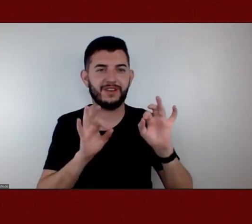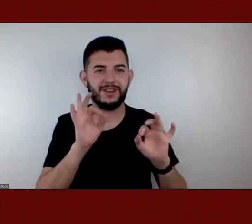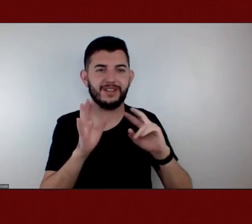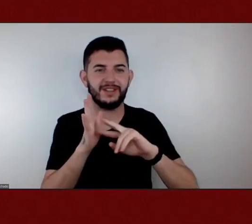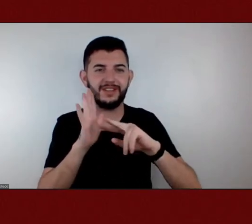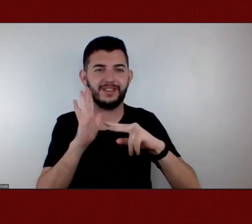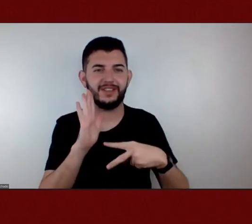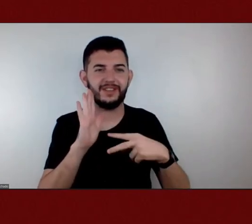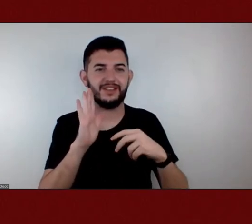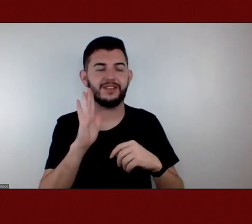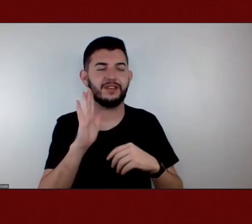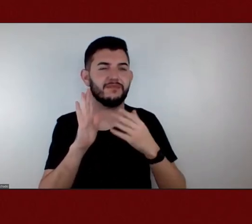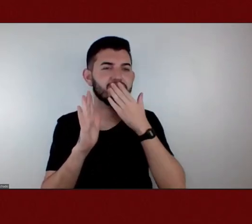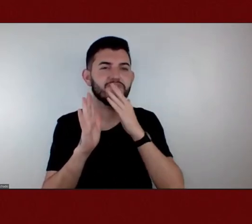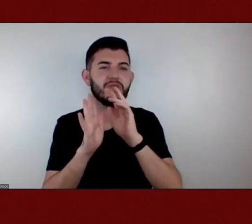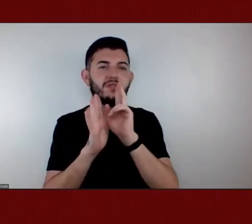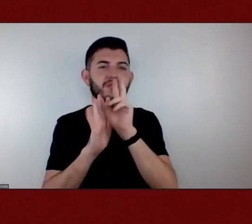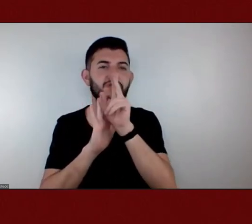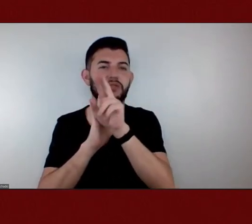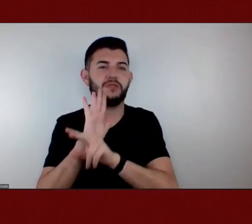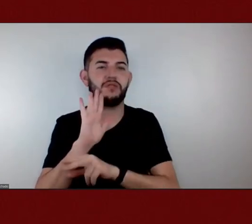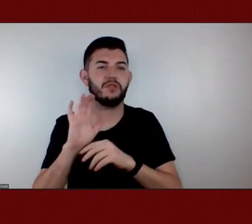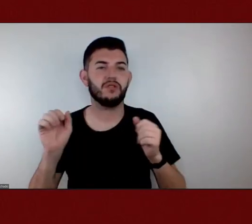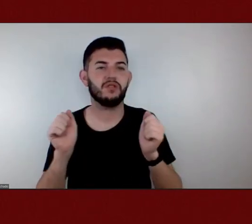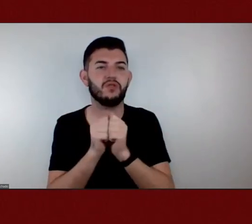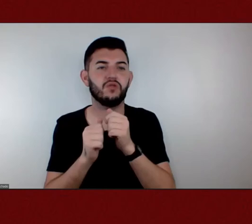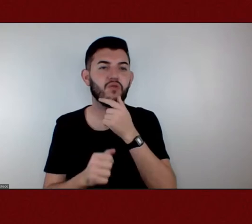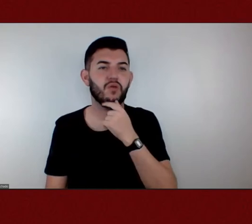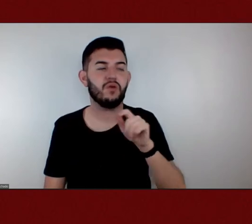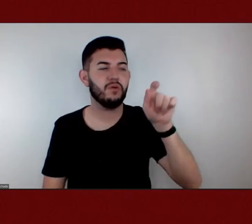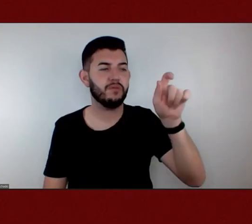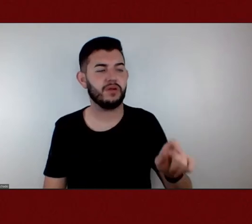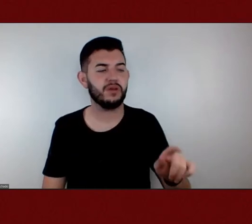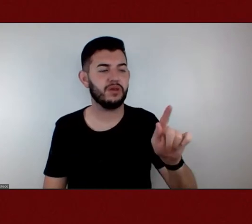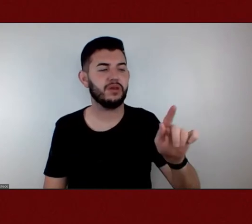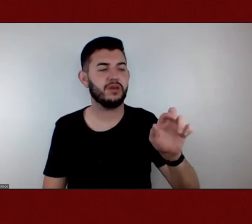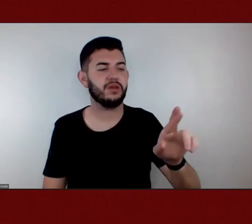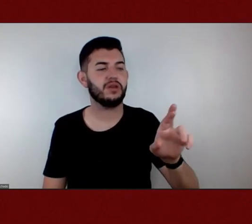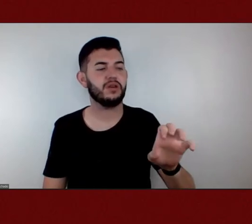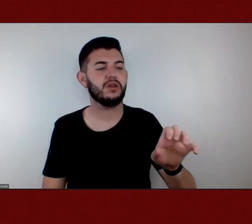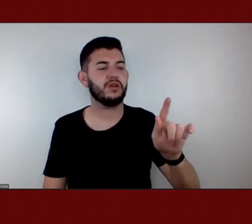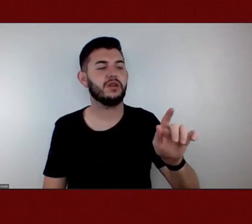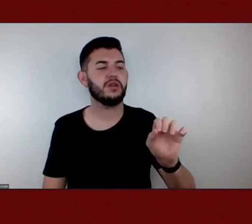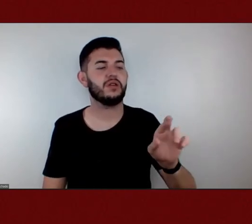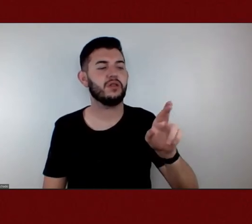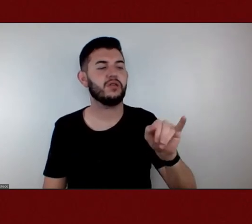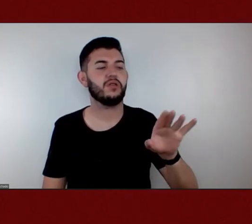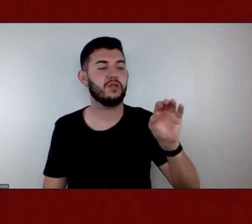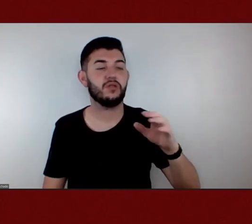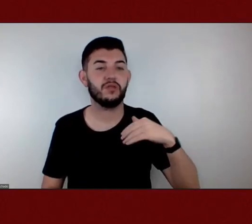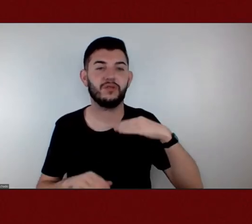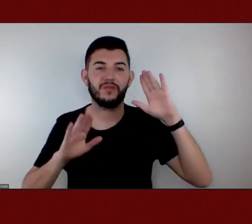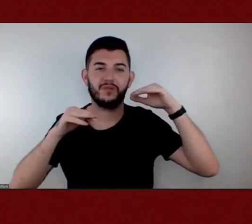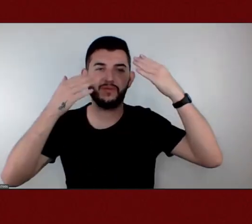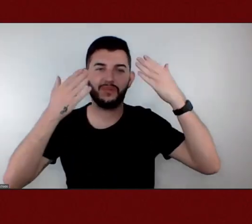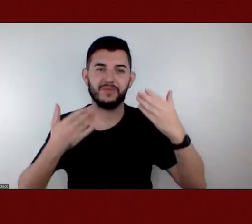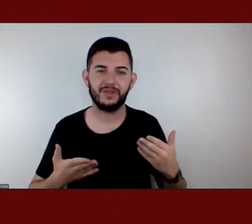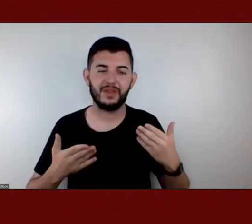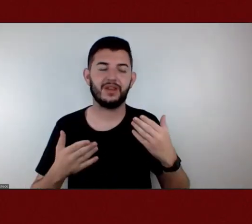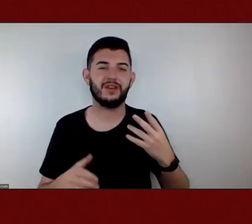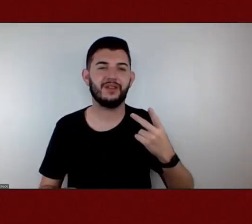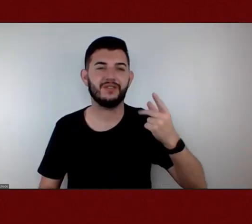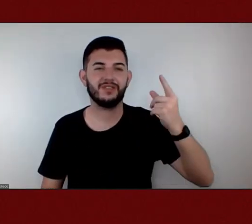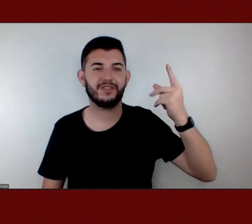com Gregório Bezerra, que é homenagem aos velhos comunistas que construíram grande parte